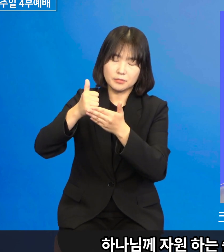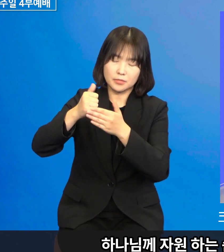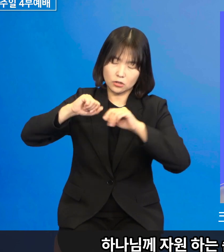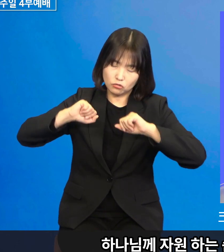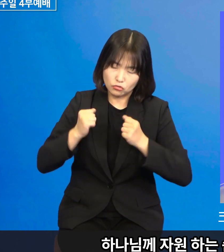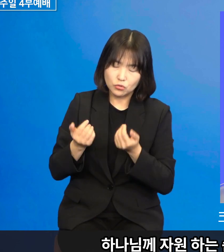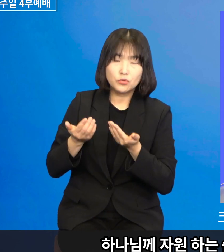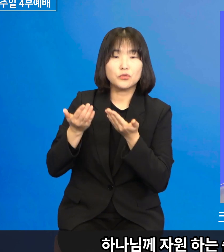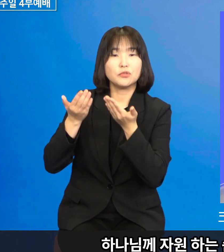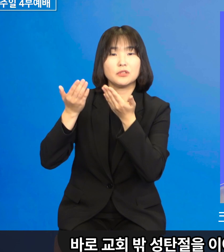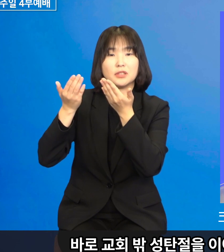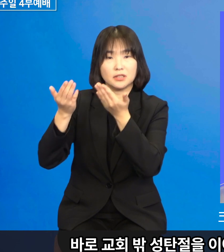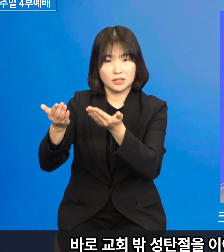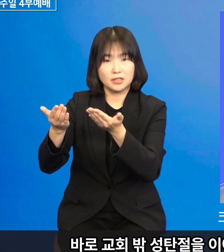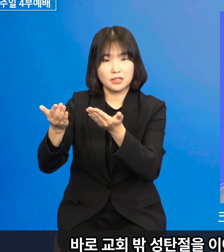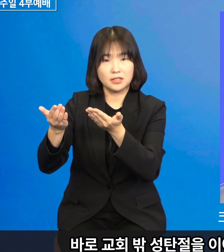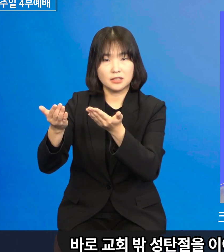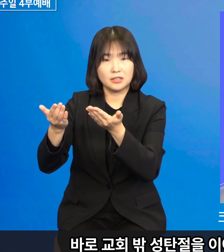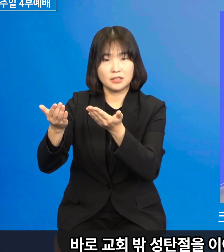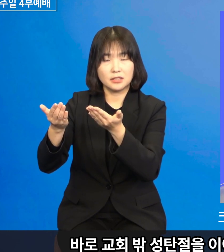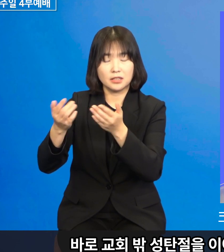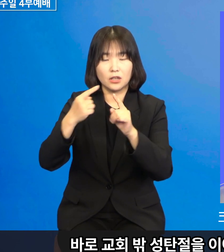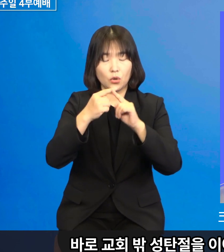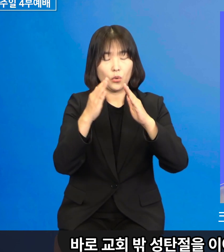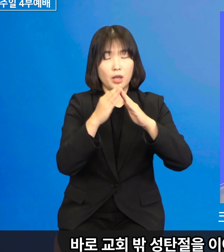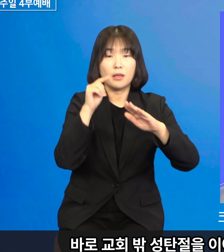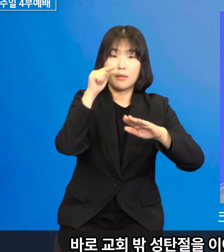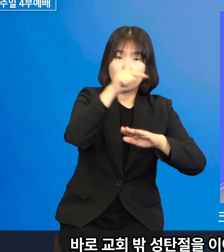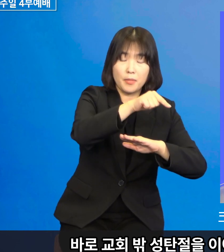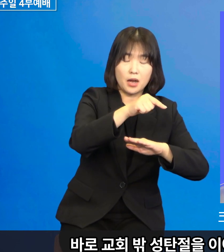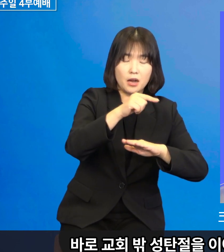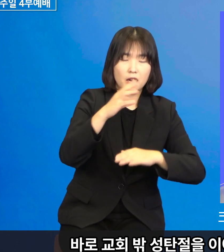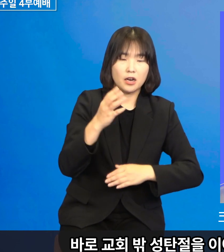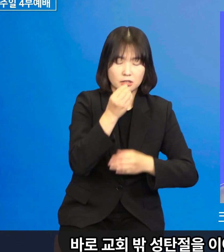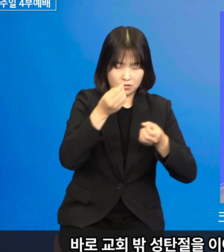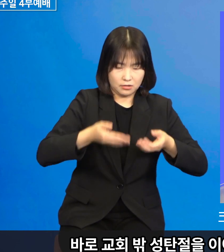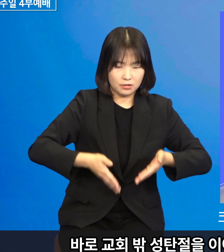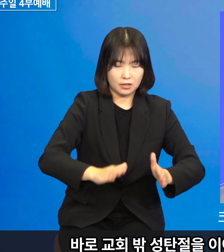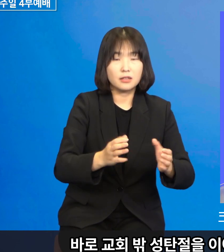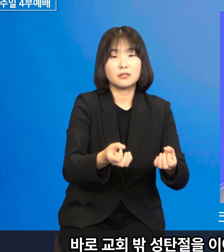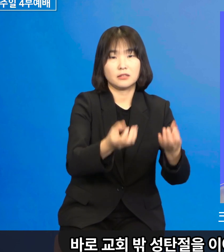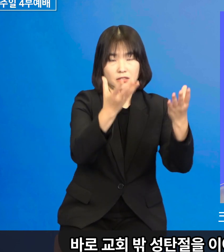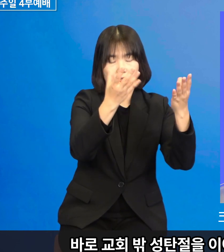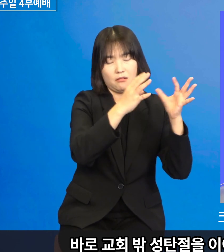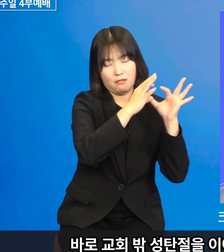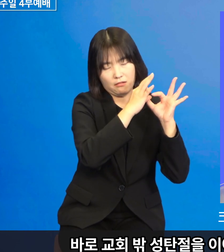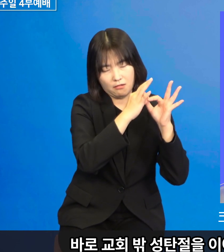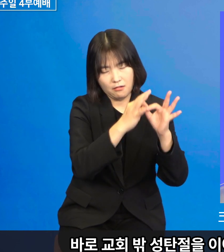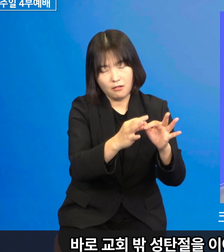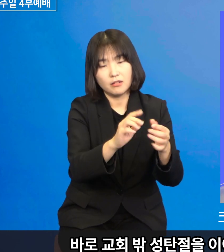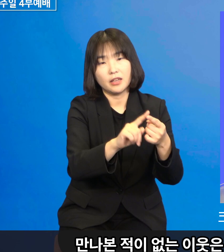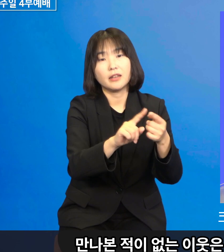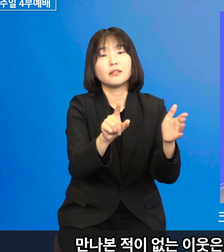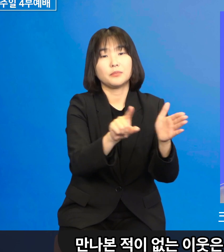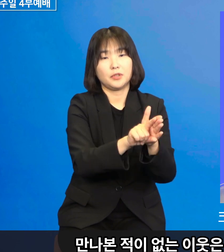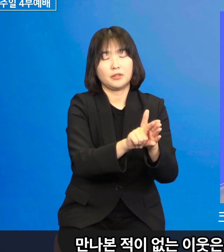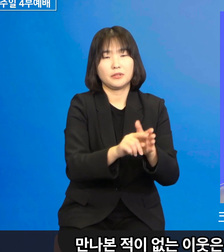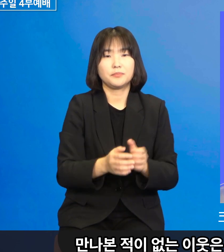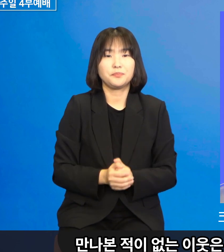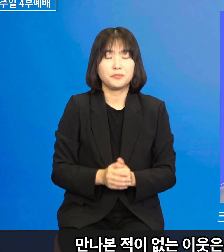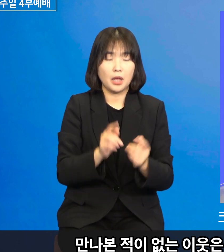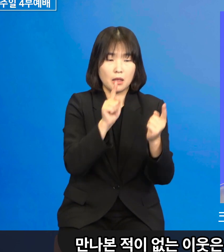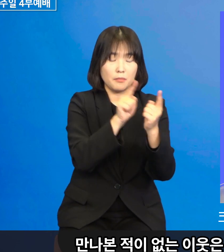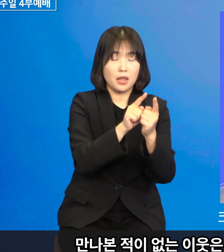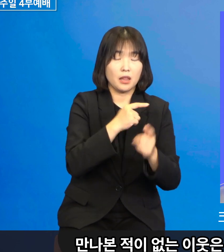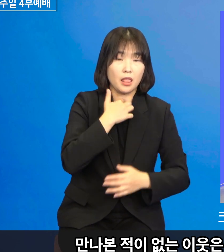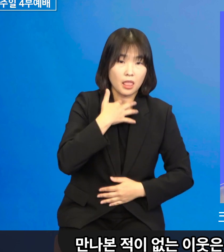순종으로 반응하는 것이 바로 교회 밖 성탄절을 이어가고 있는 것이라 믿습니다. 만나본 적이